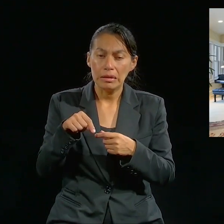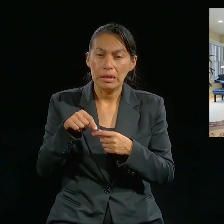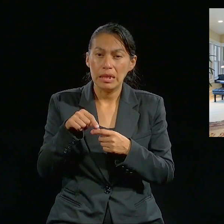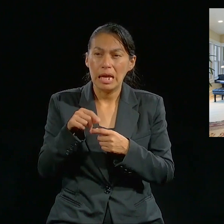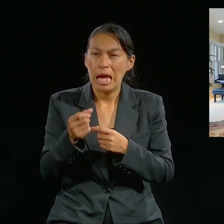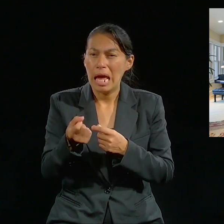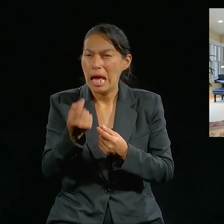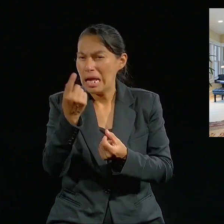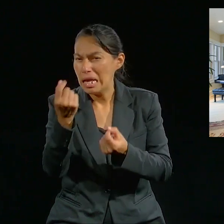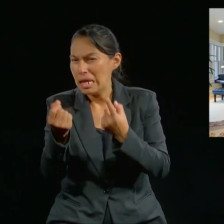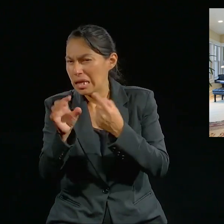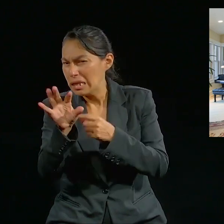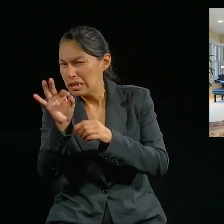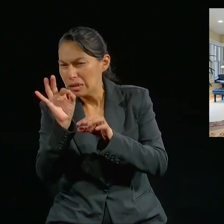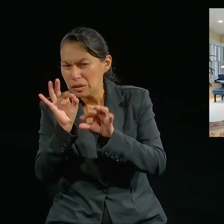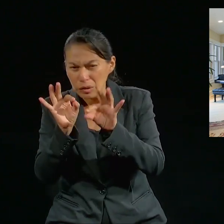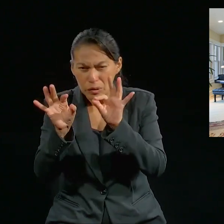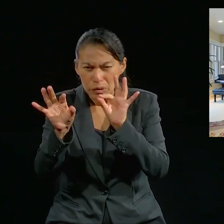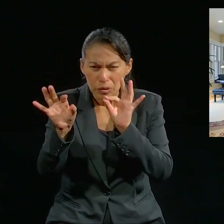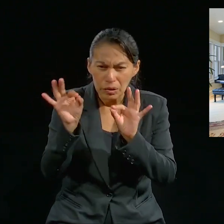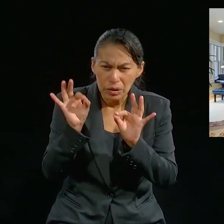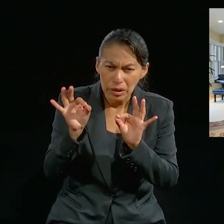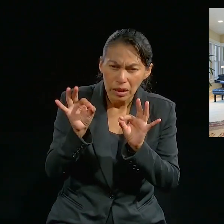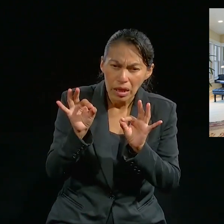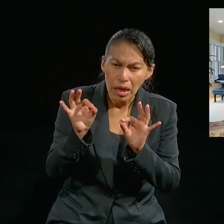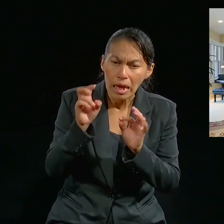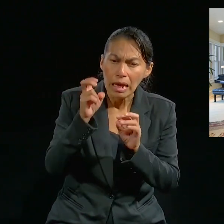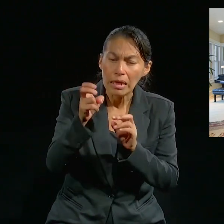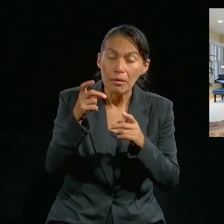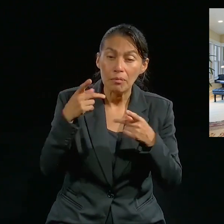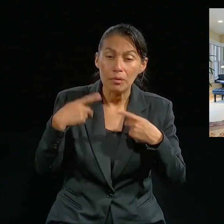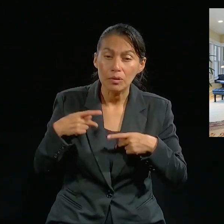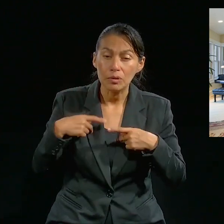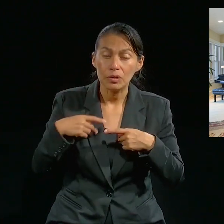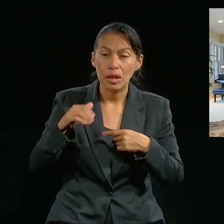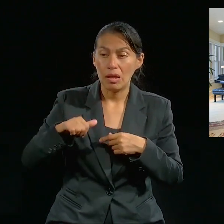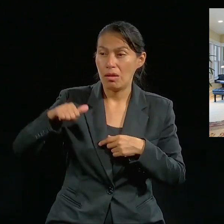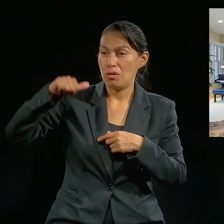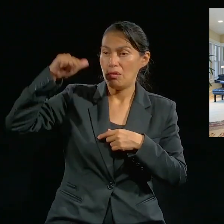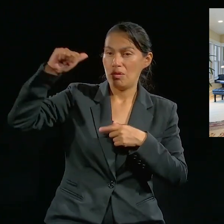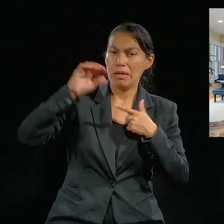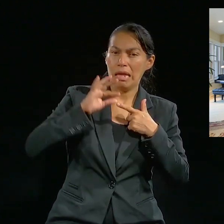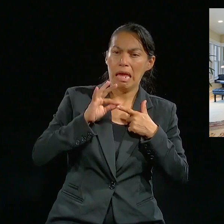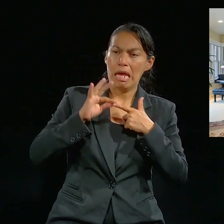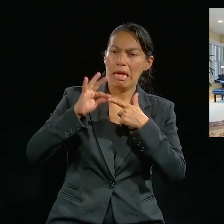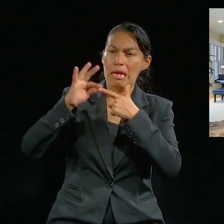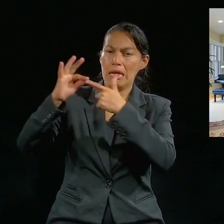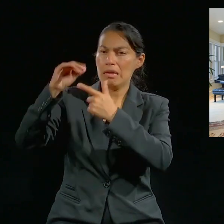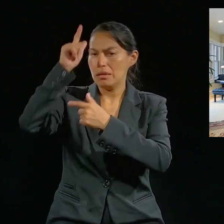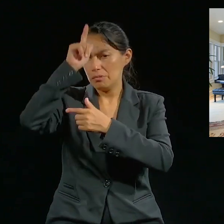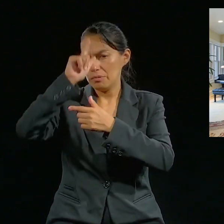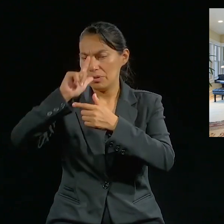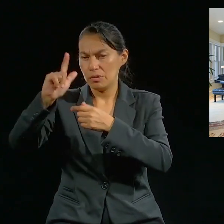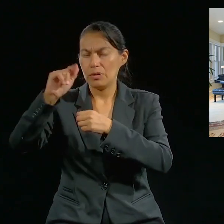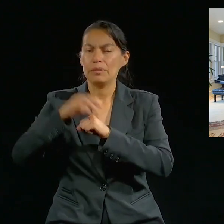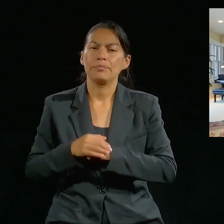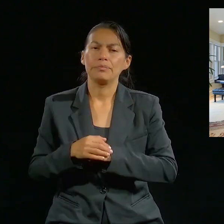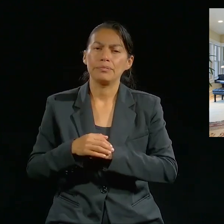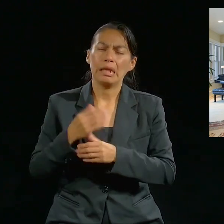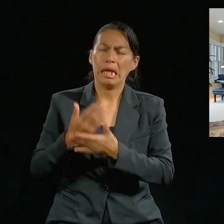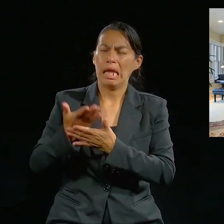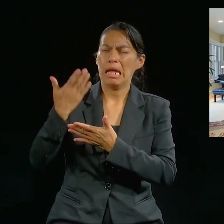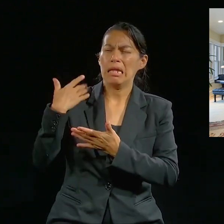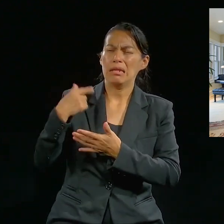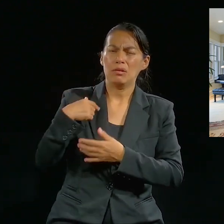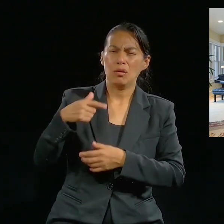experiencia son como guías en la vida espiritual. Entonces, cuando me bauticé a los 12 años,